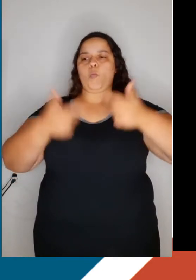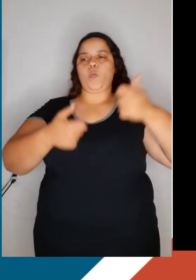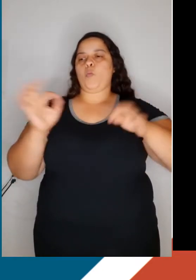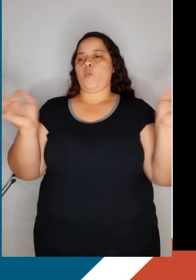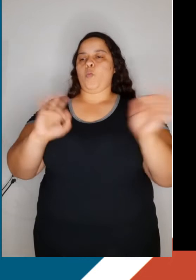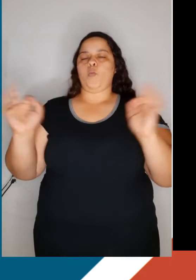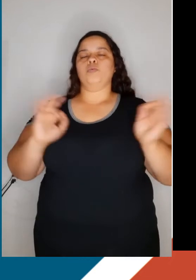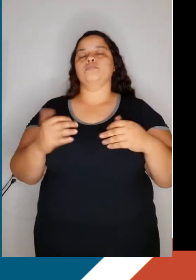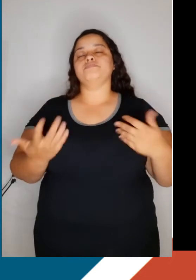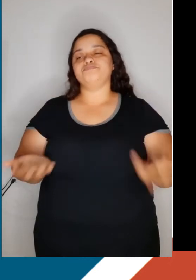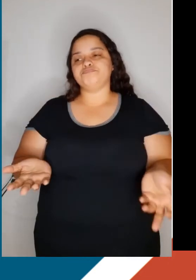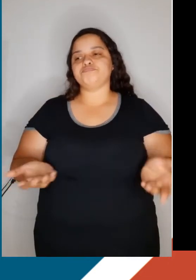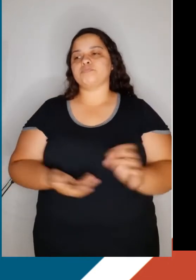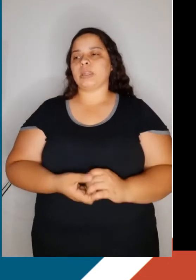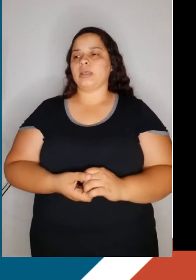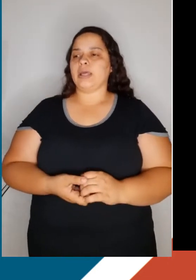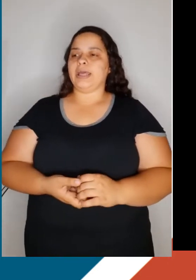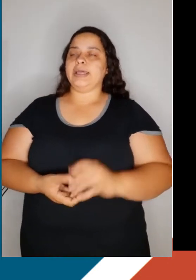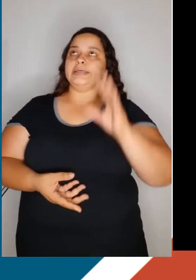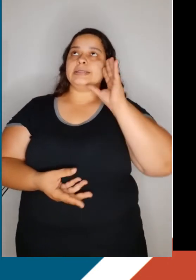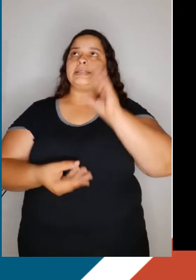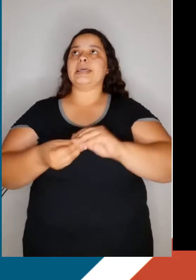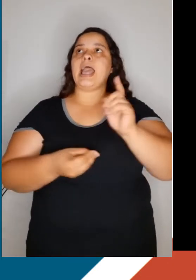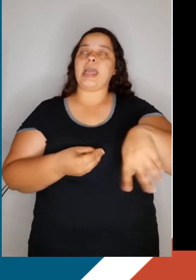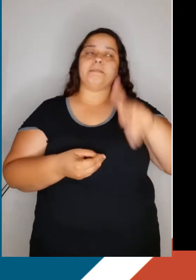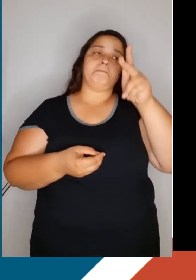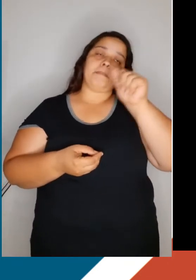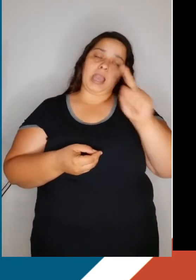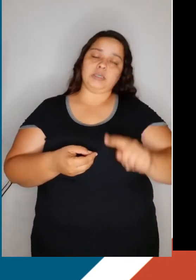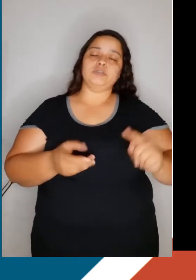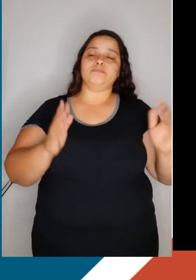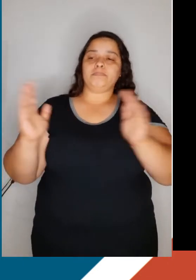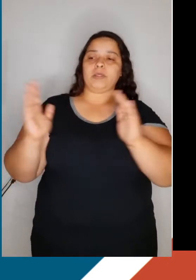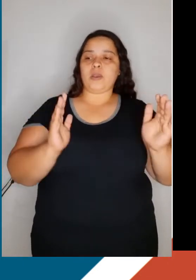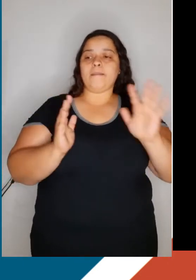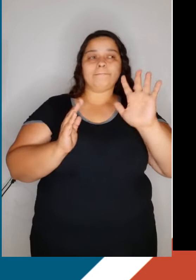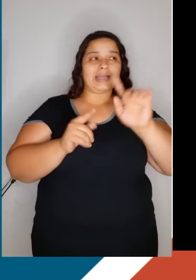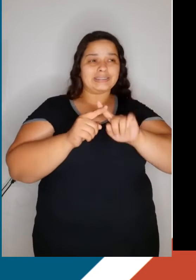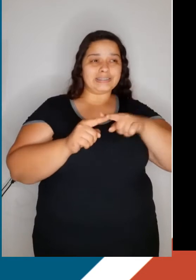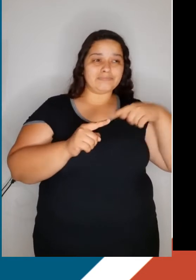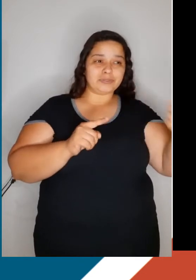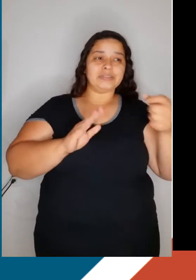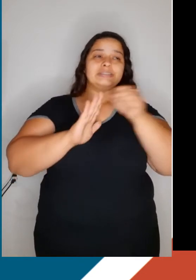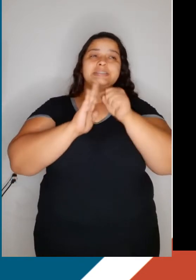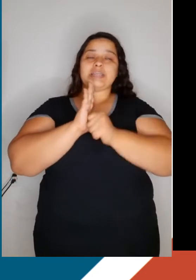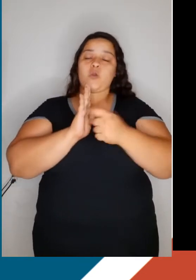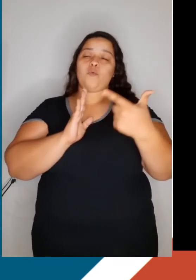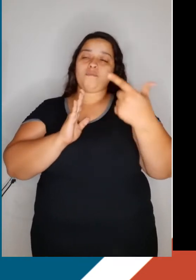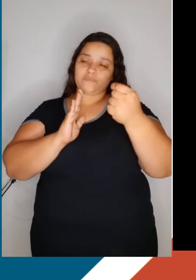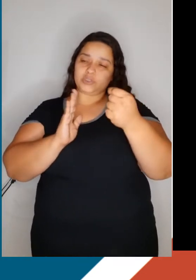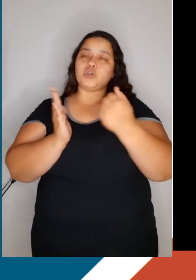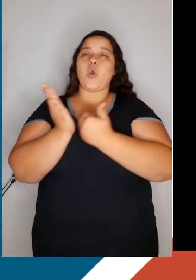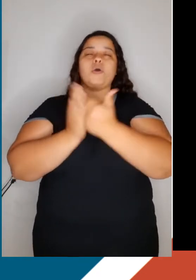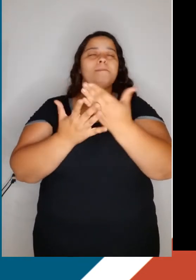essas nações. Então a gente entende como um período de paz, mas que vai desembocar no século seguinte, que é o século XX, em